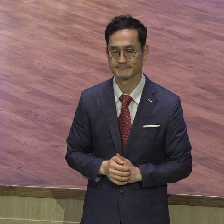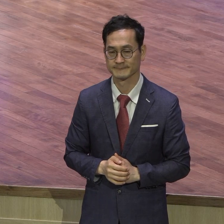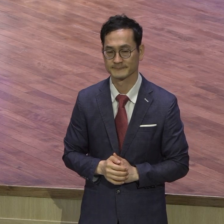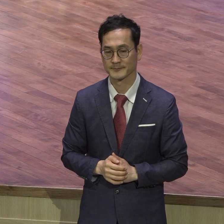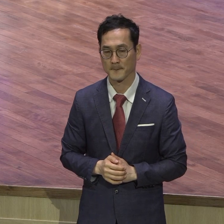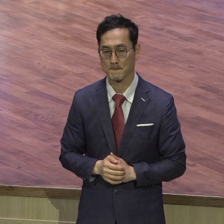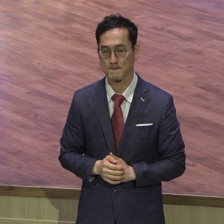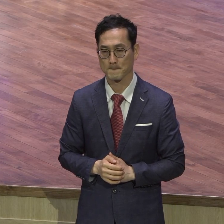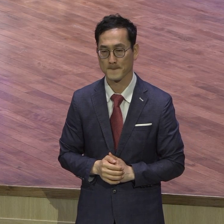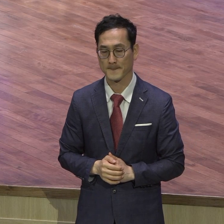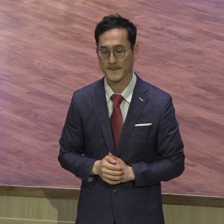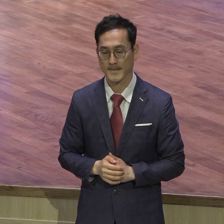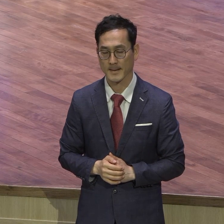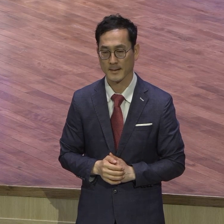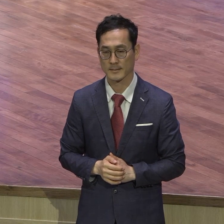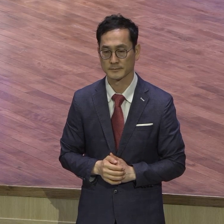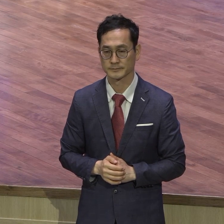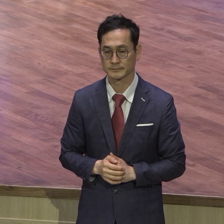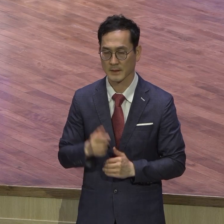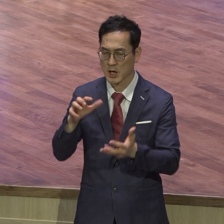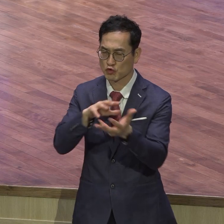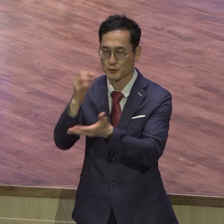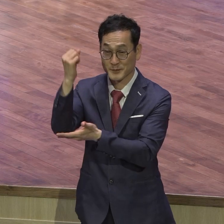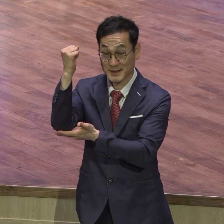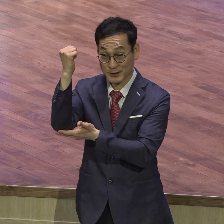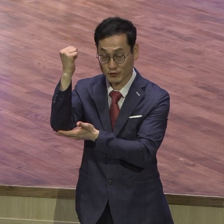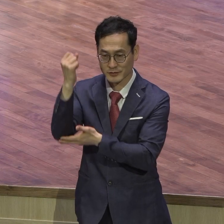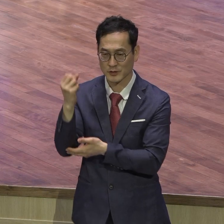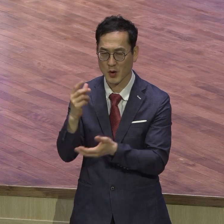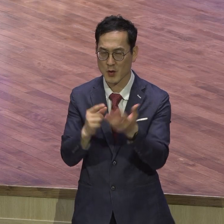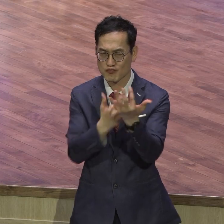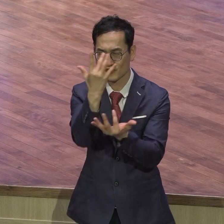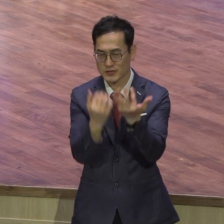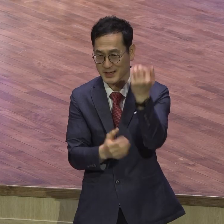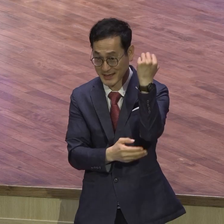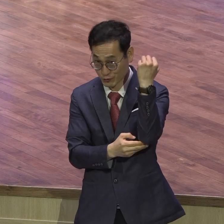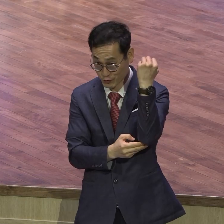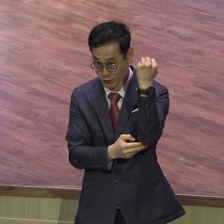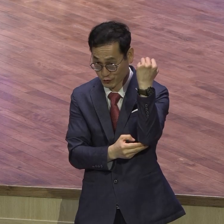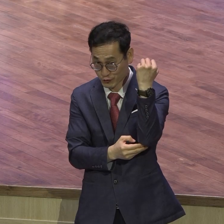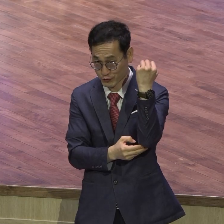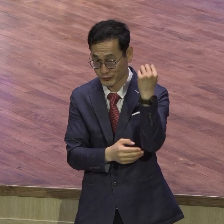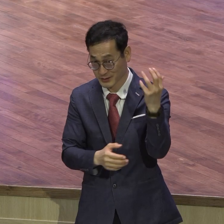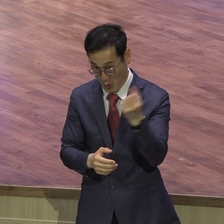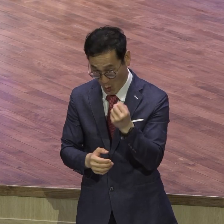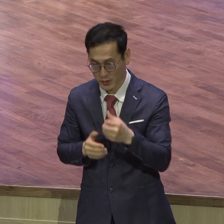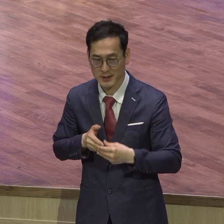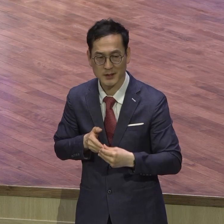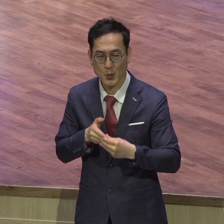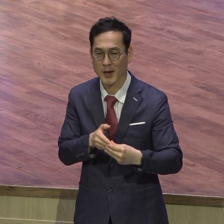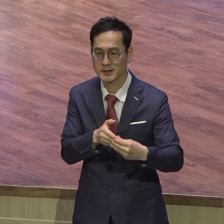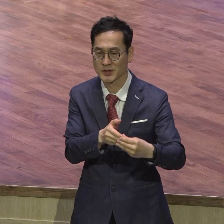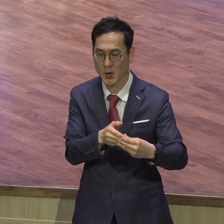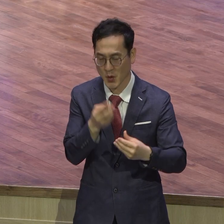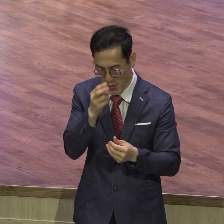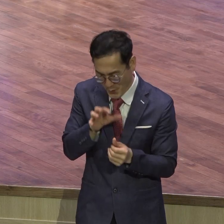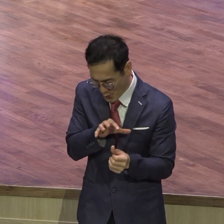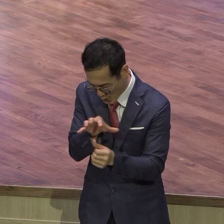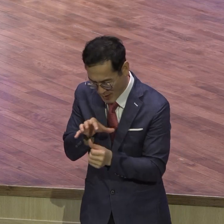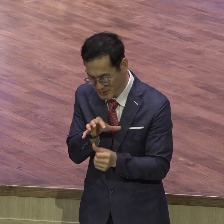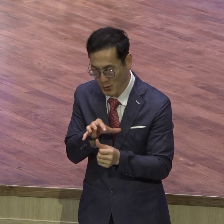하나님께서 구름기둥과 불기둥으로 그렇게 인도하시고 보호하시고